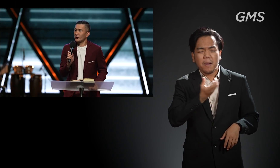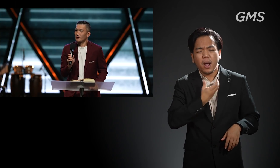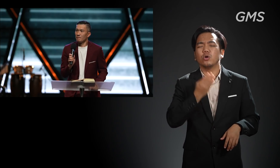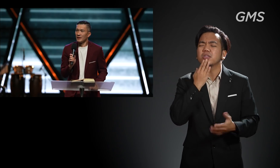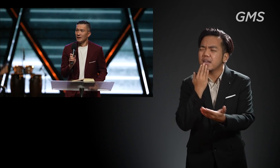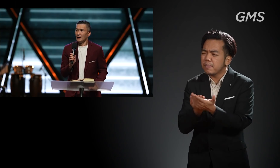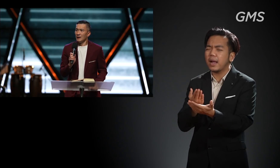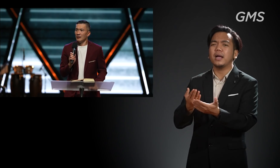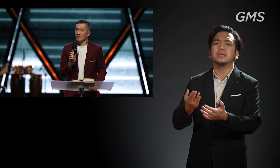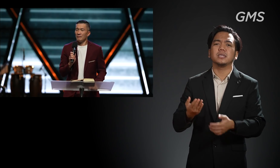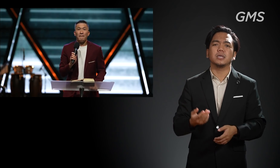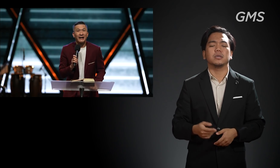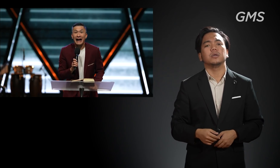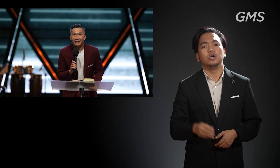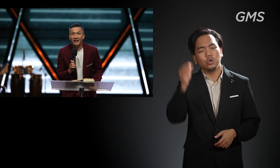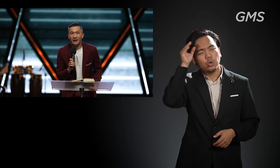harus